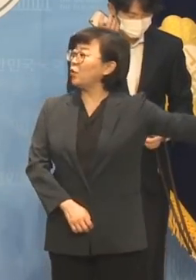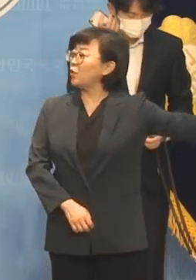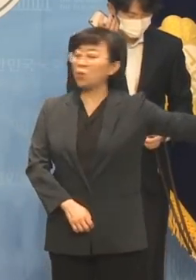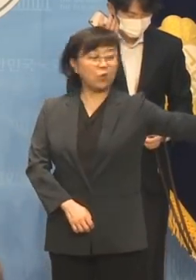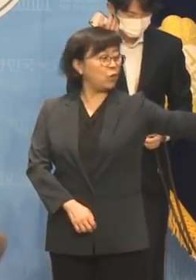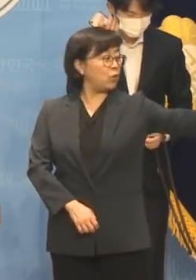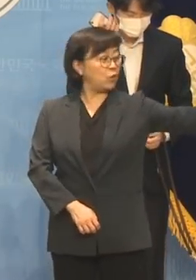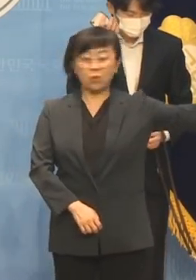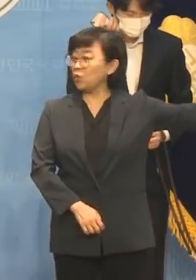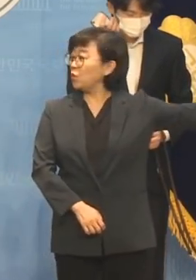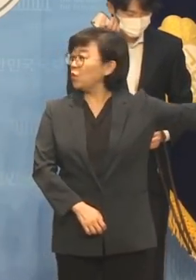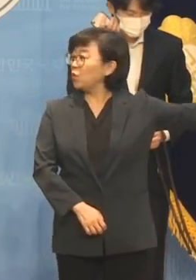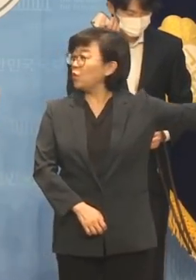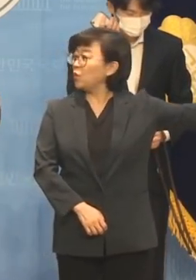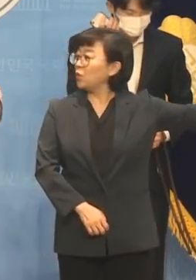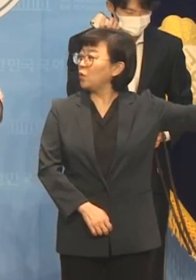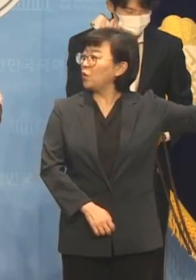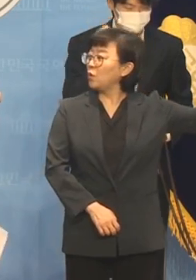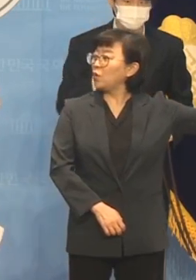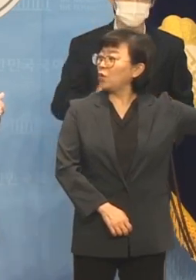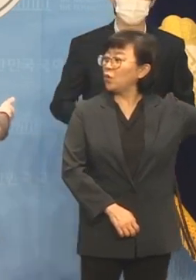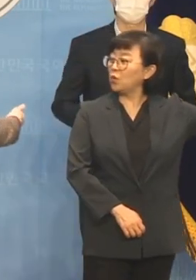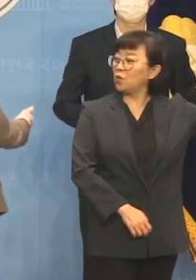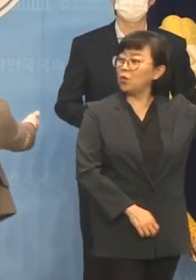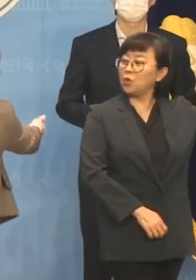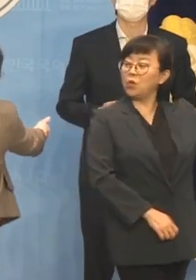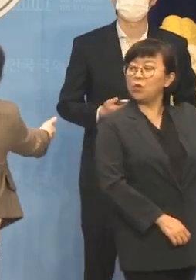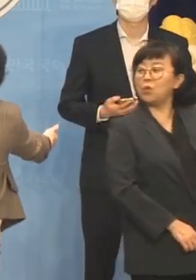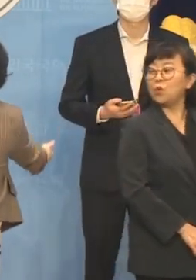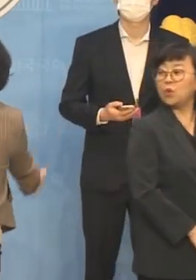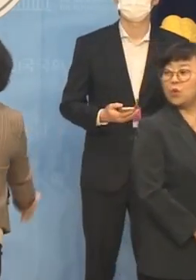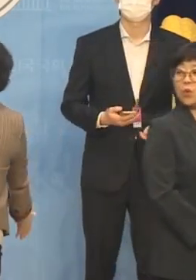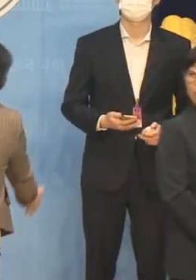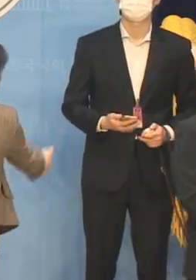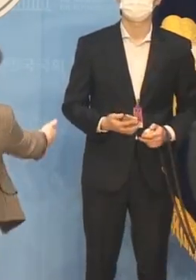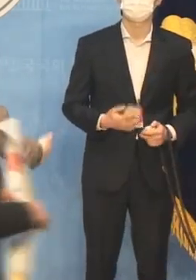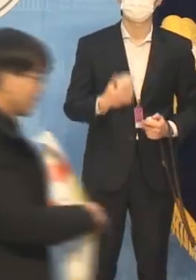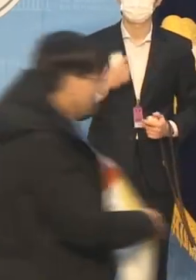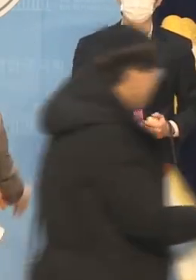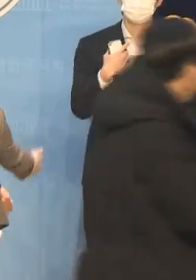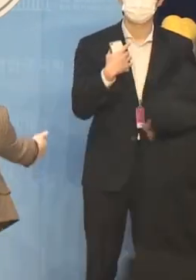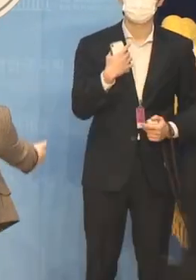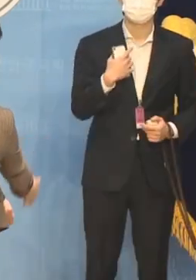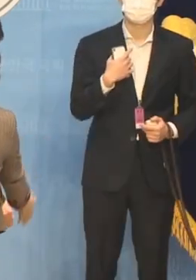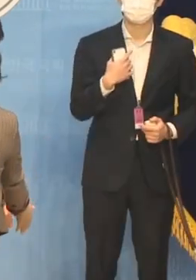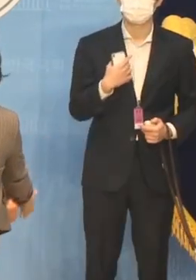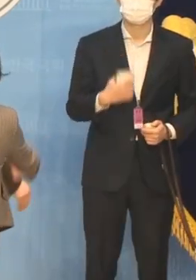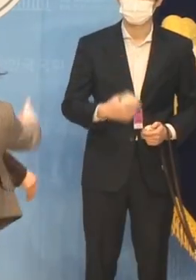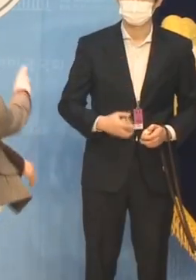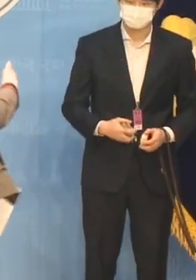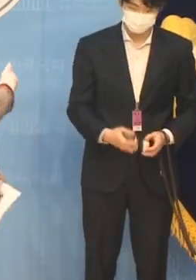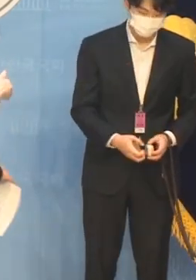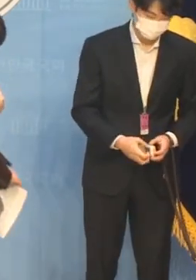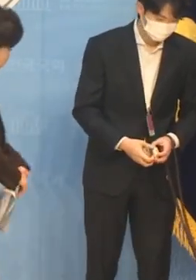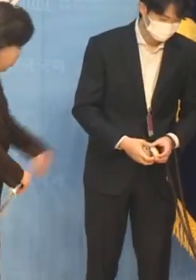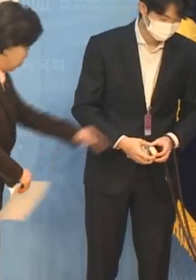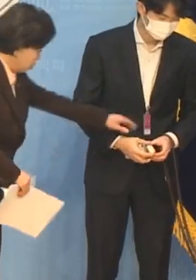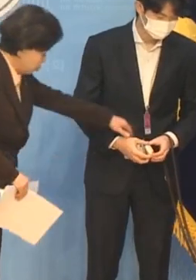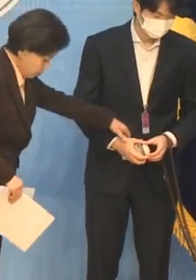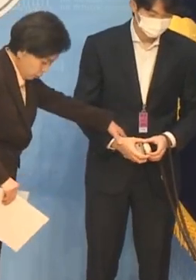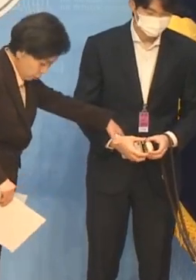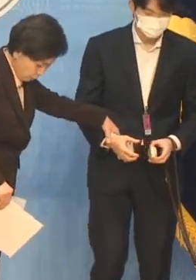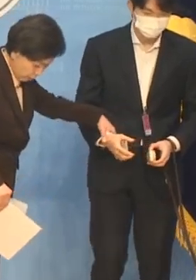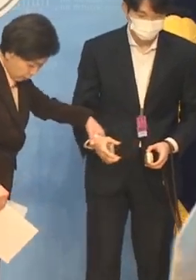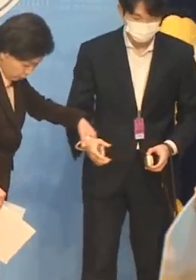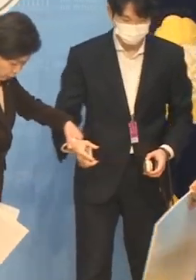저는 그세 분이 좀 붙어주시고요. 우리 소수도 조금 앞쪽으로 좀 자리를 이동을 해주시고 아니 위원장님 옆에 의원님 옆에